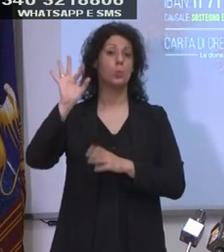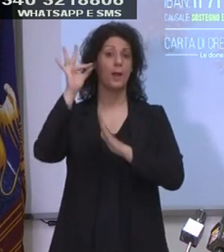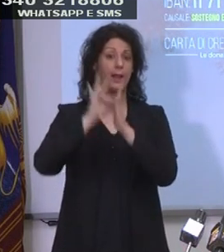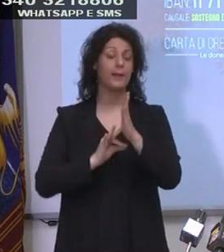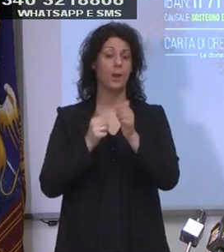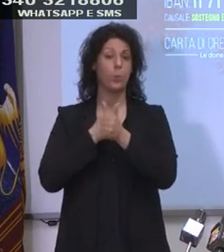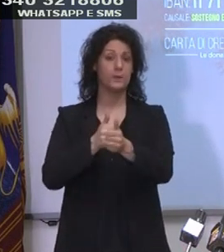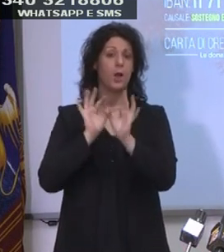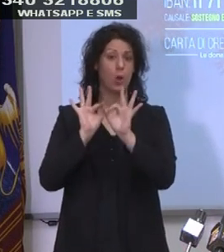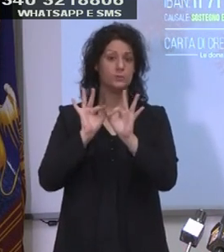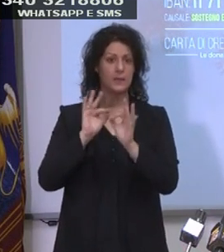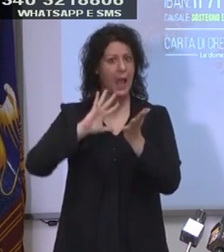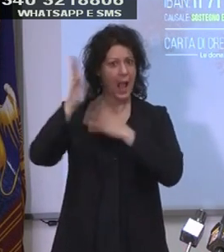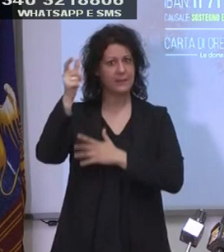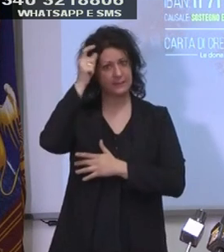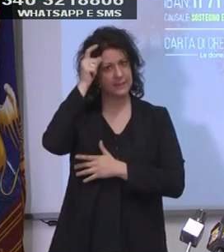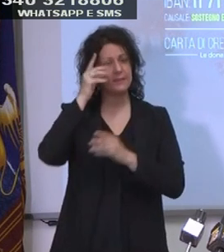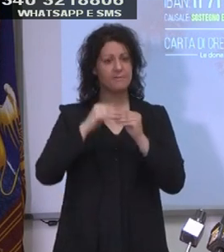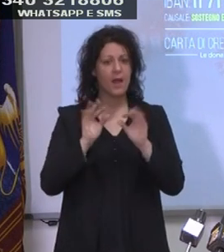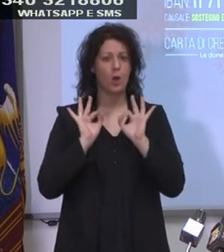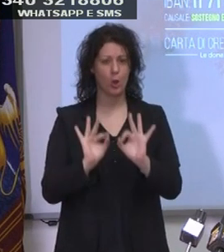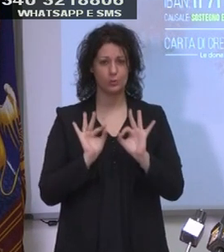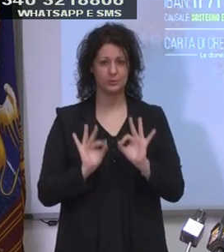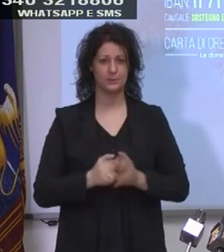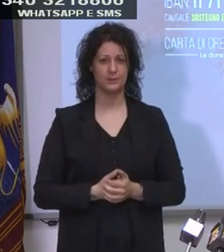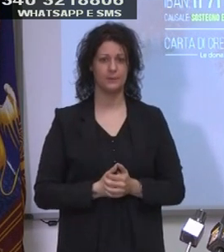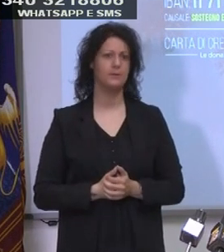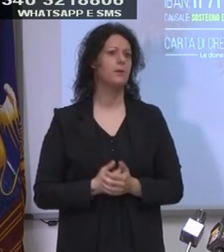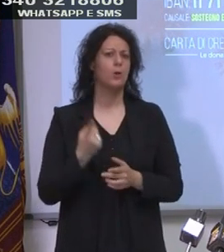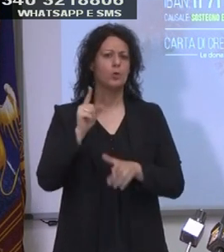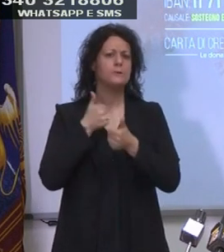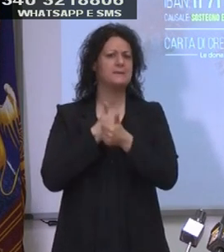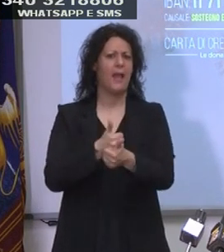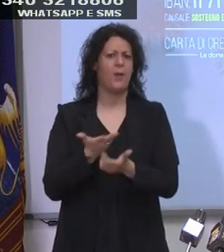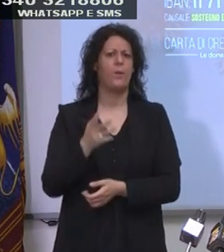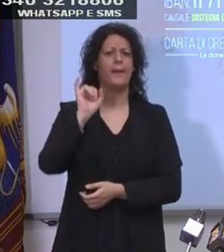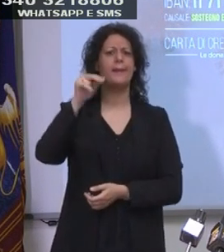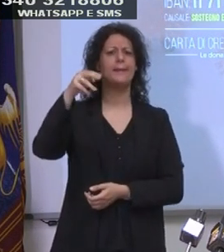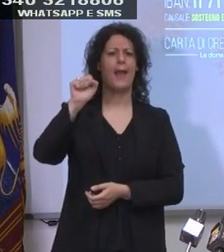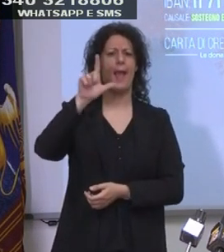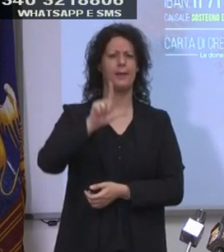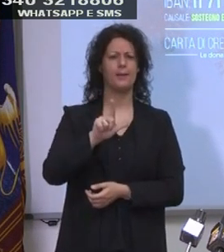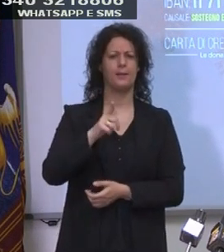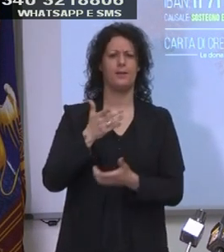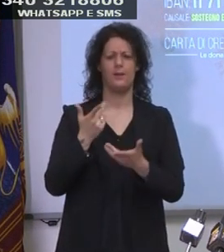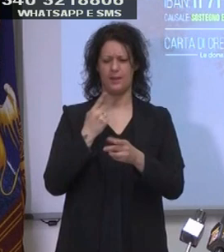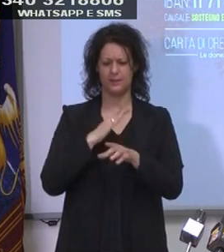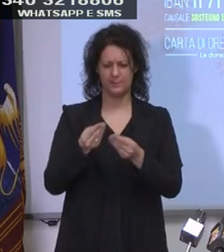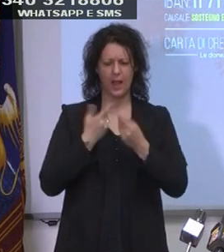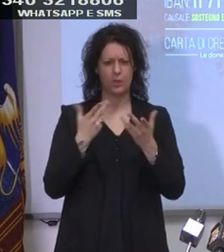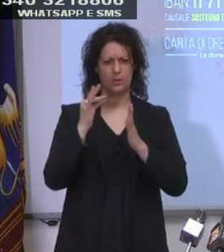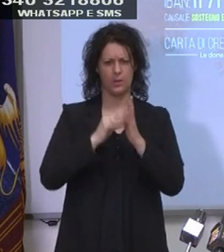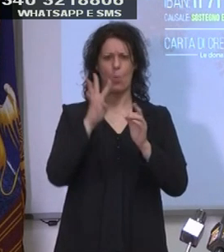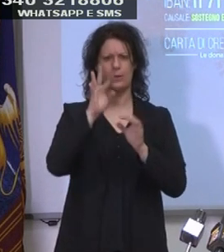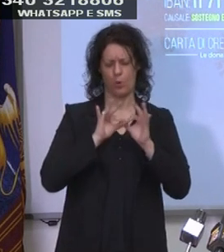gli altri paesi fanno così, non si sono messi a fare le linee INAIL con le a distanze di 4 metri